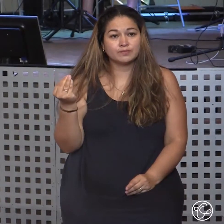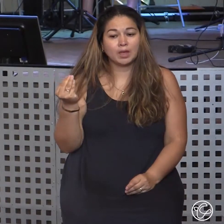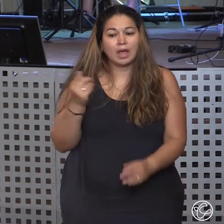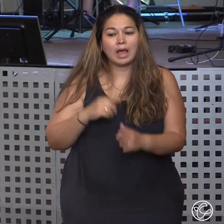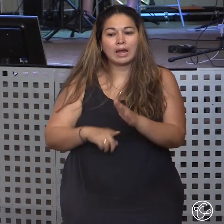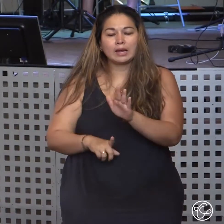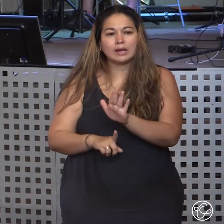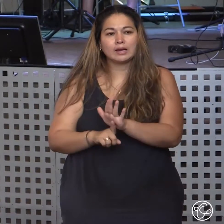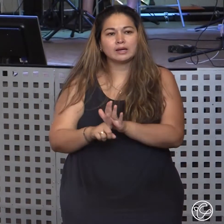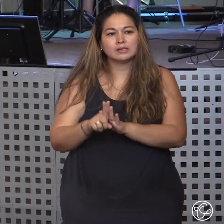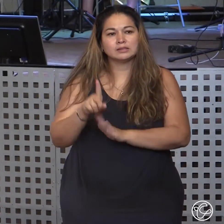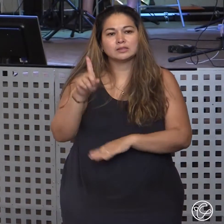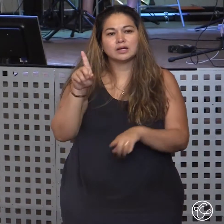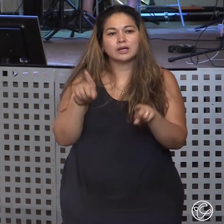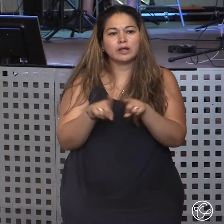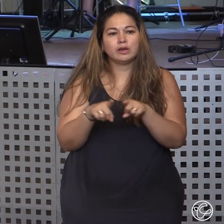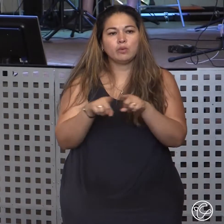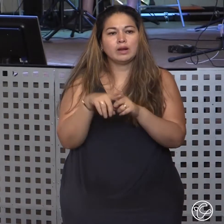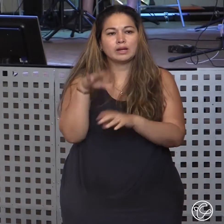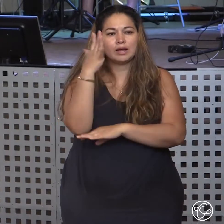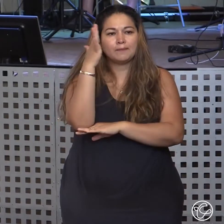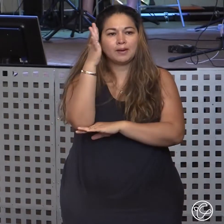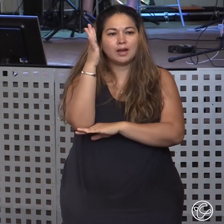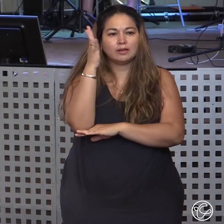crezcan como plantas frondosas,